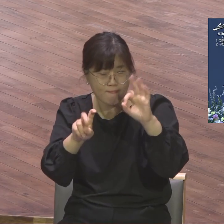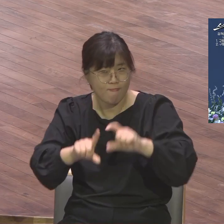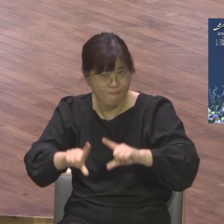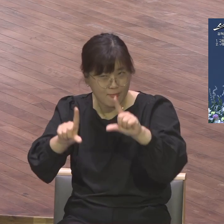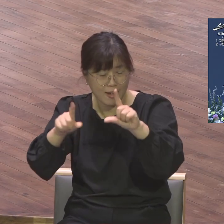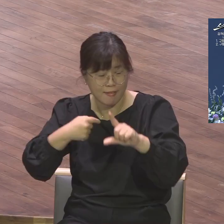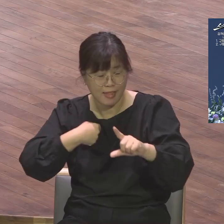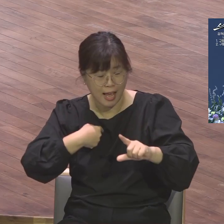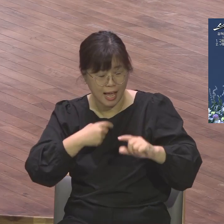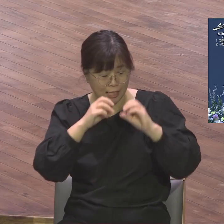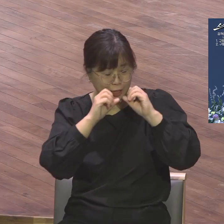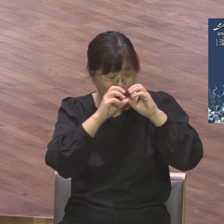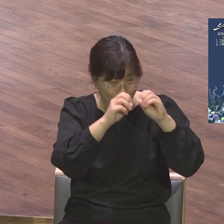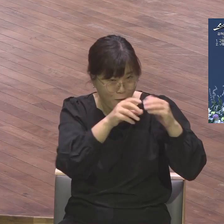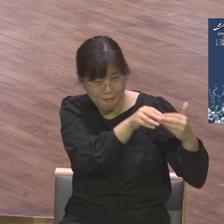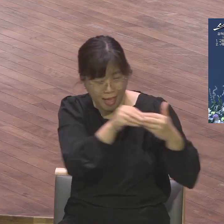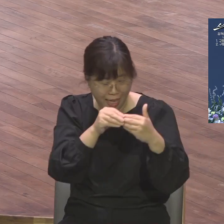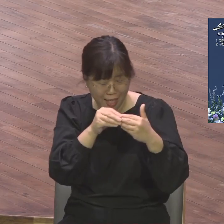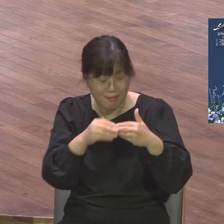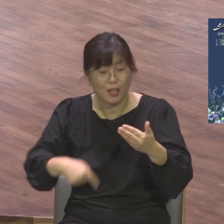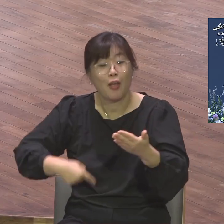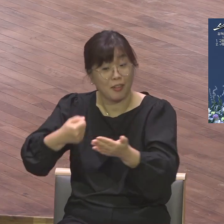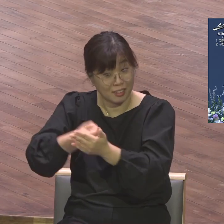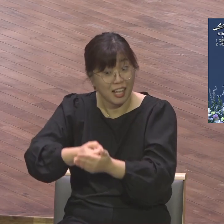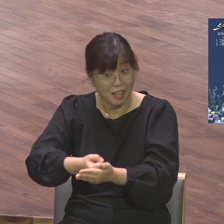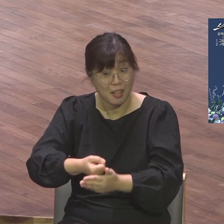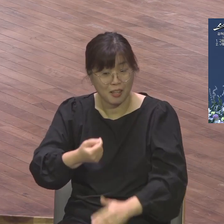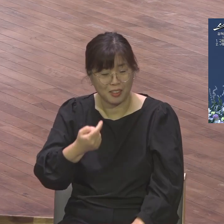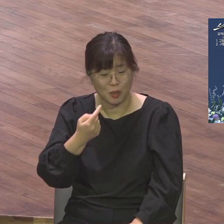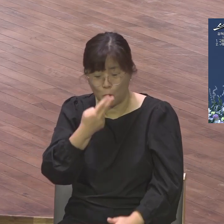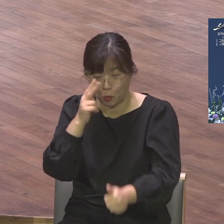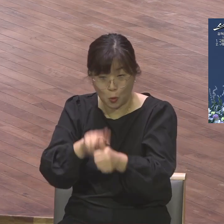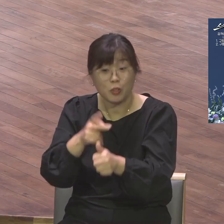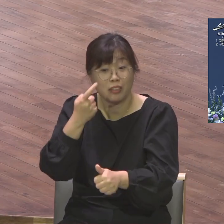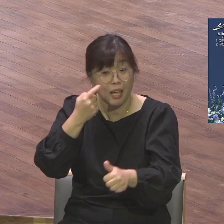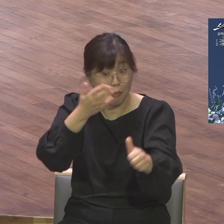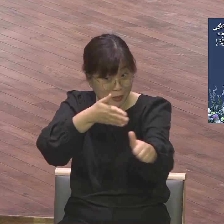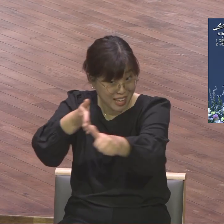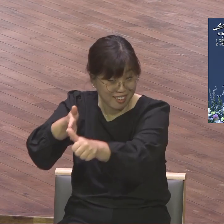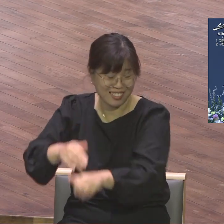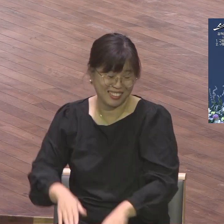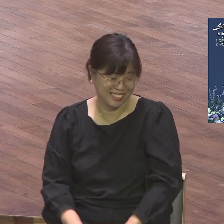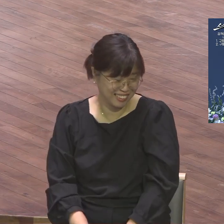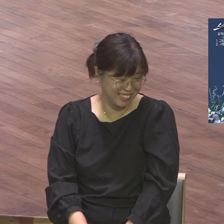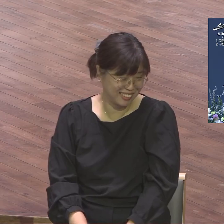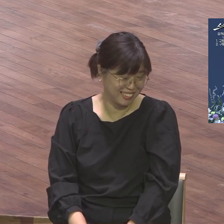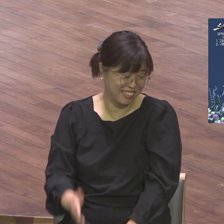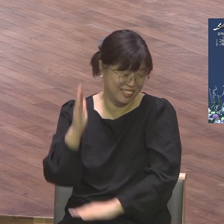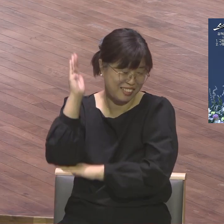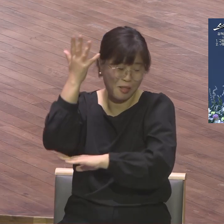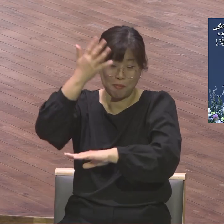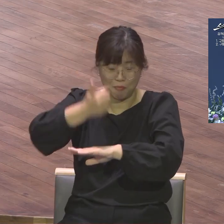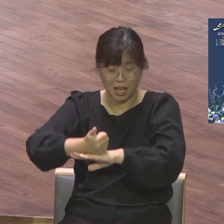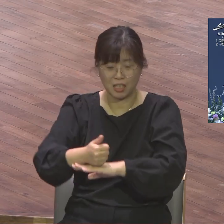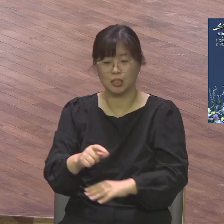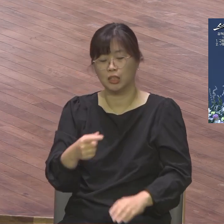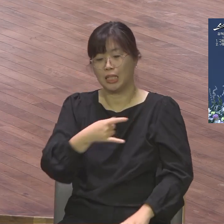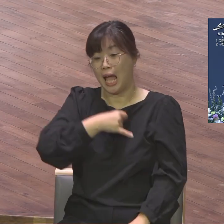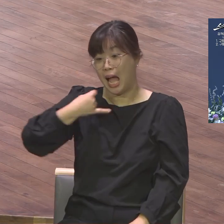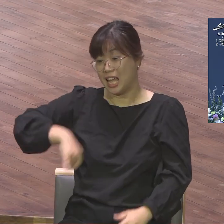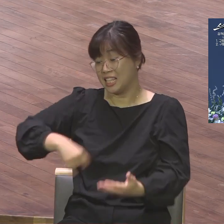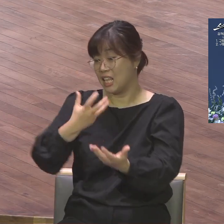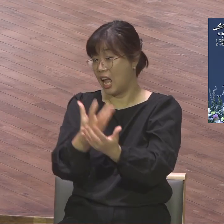절대 제자들 다 되시기를 주님으로 축복합니다. 결론입니다. 점입가경이란 말이 있죠. 점입가경. 이